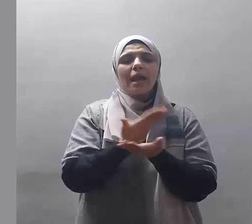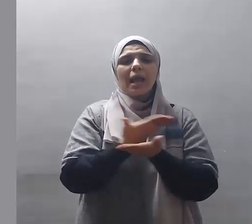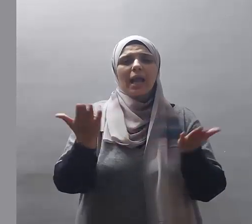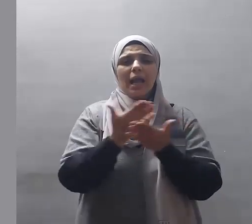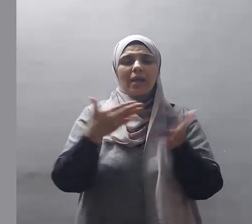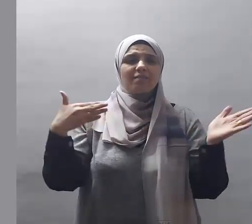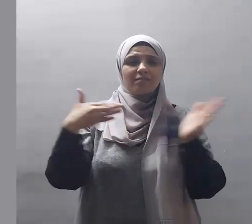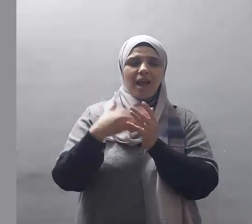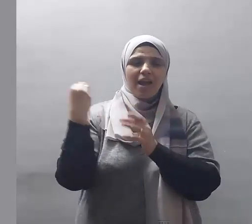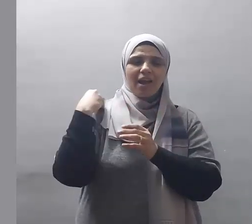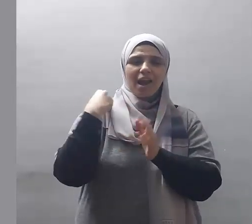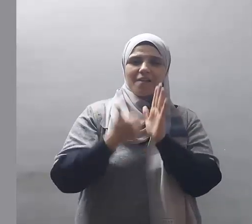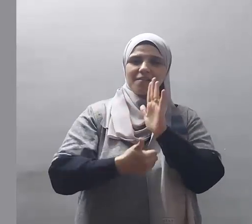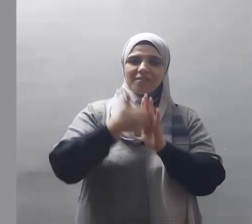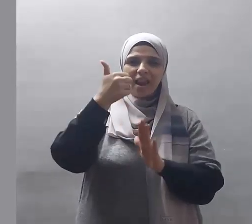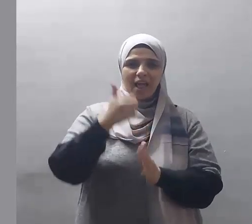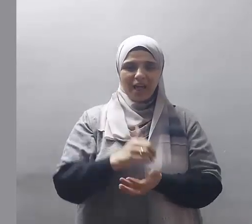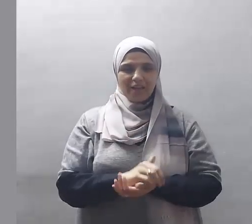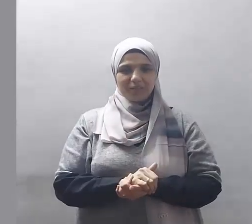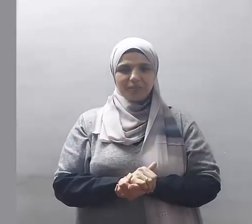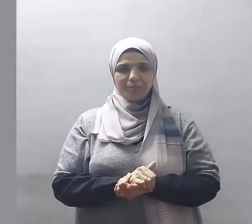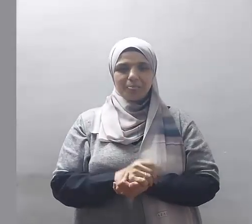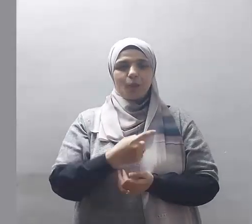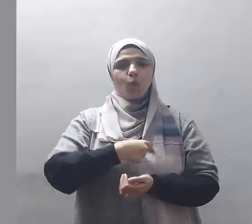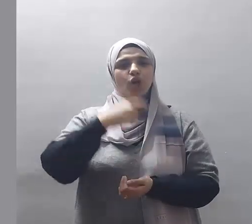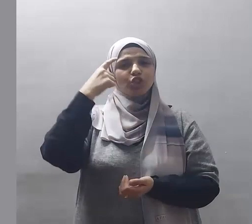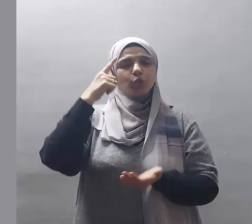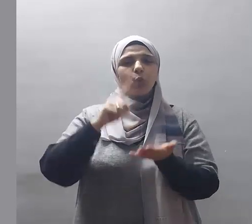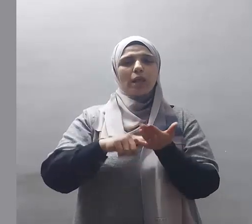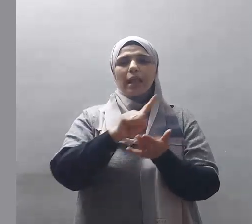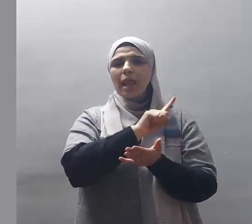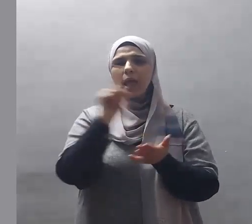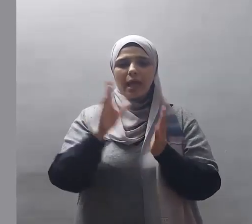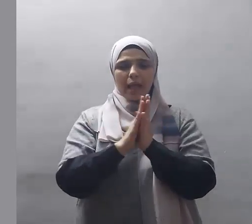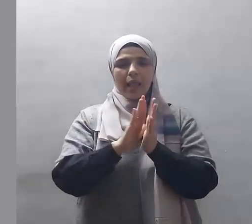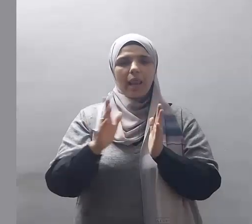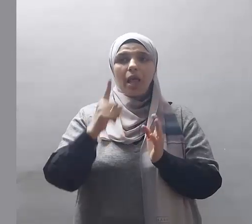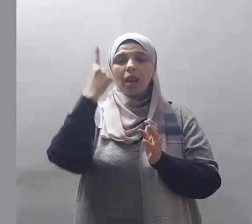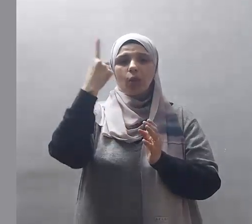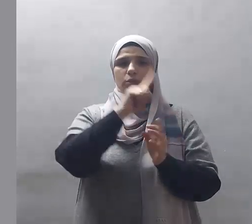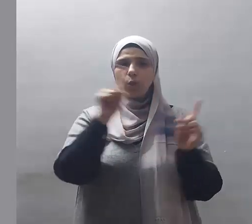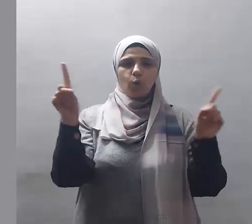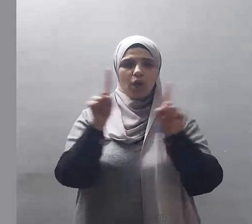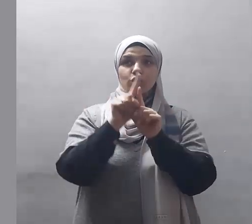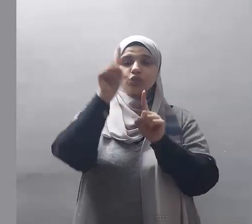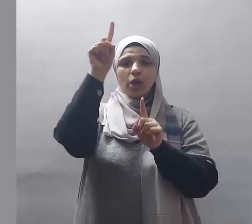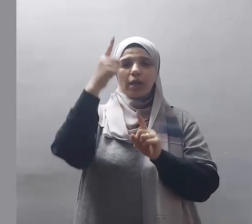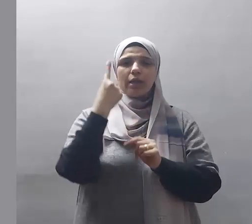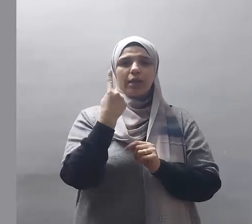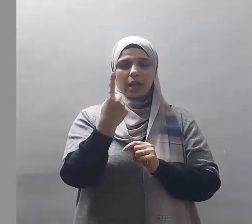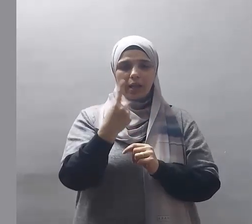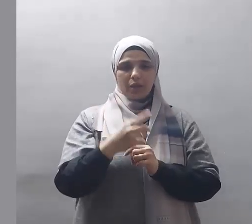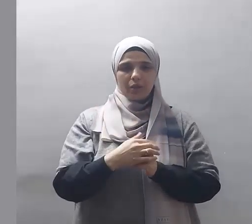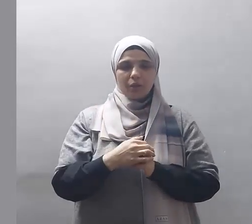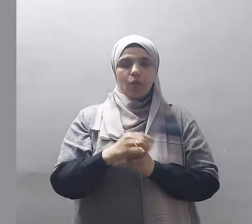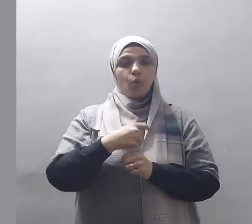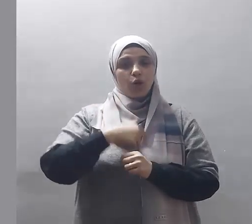لعلكم تفلحون. وأشهد أن لا إله إلا الله وحده لا شريك له، وأشهد